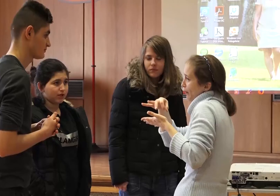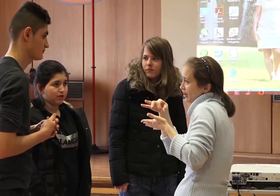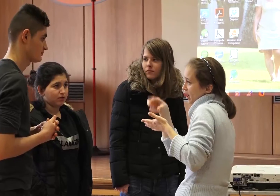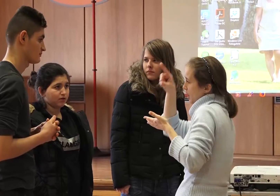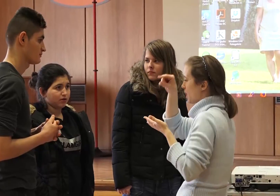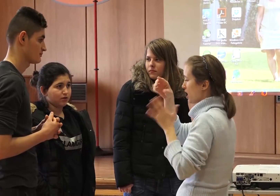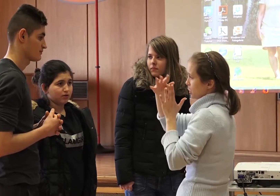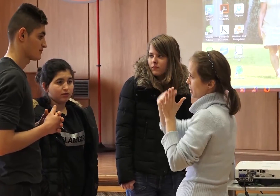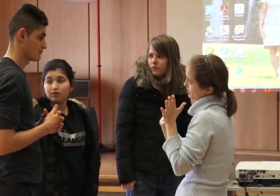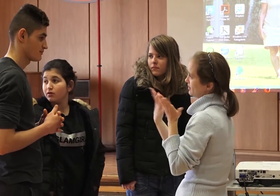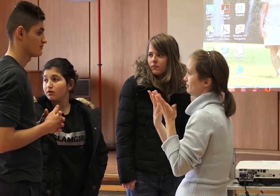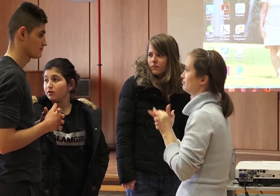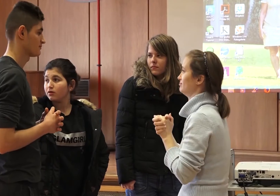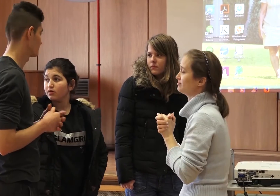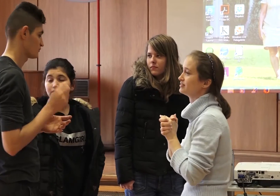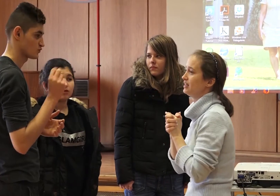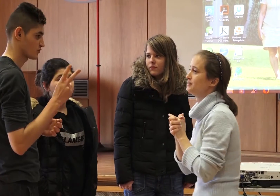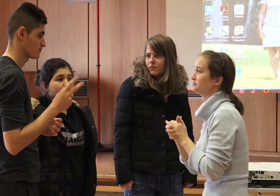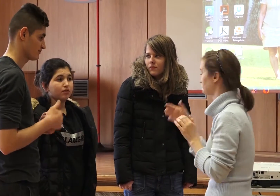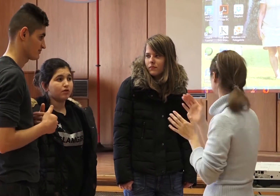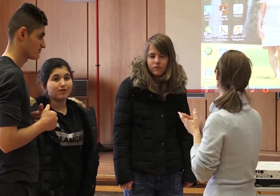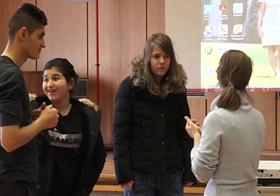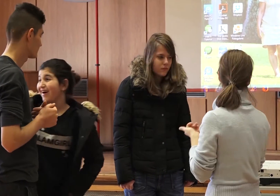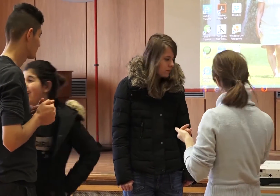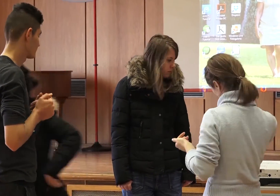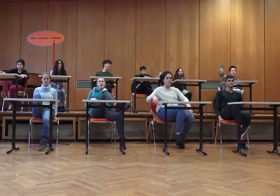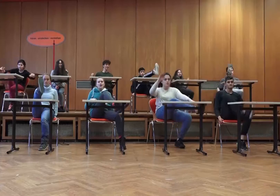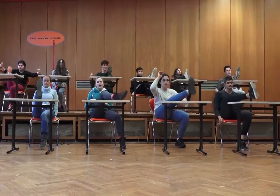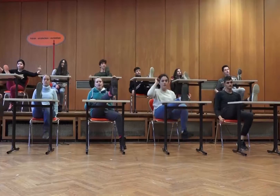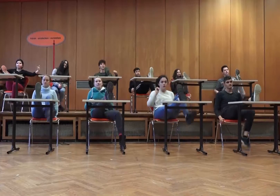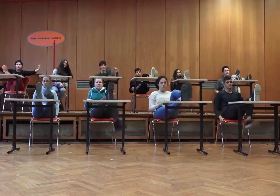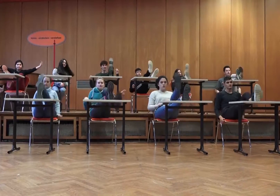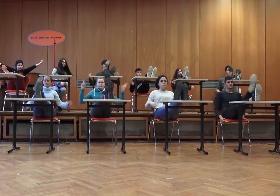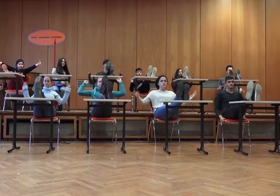er in Deutschland gelernt hat. Mittlerweile klappt es ganz gut.